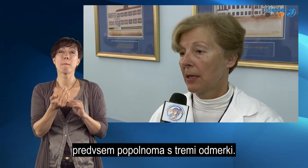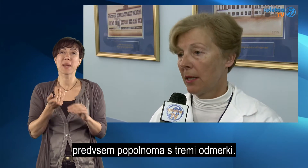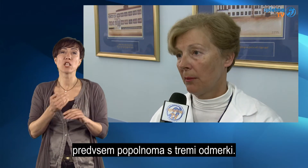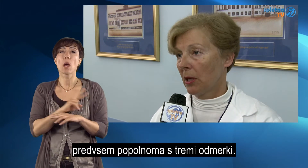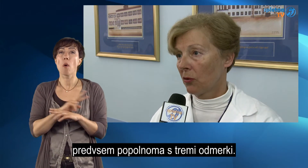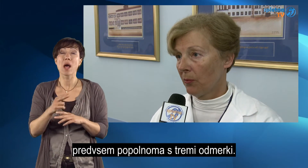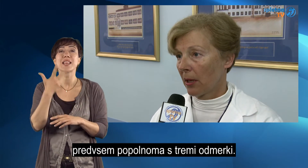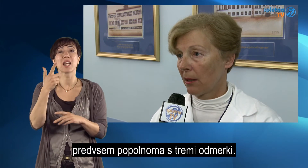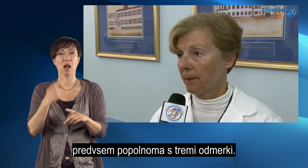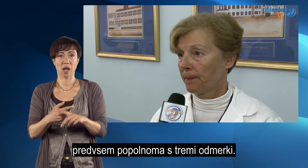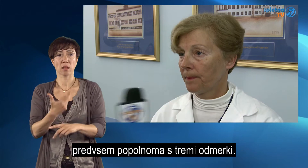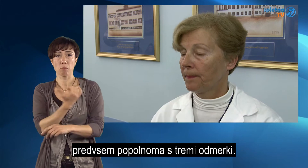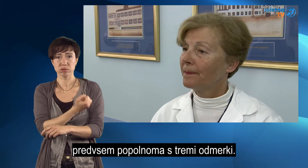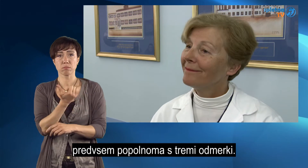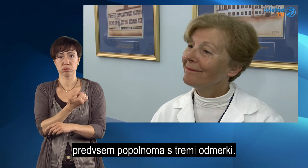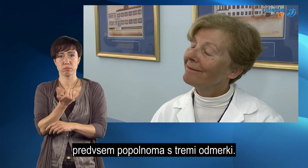z 3 odmerki.